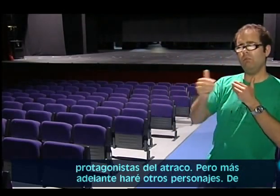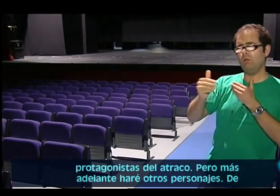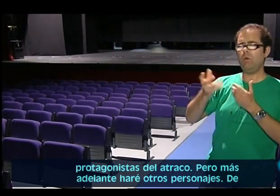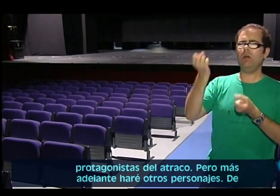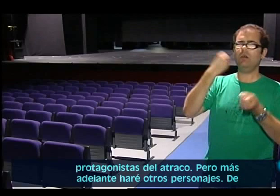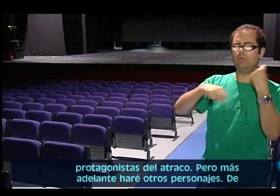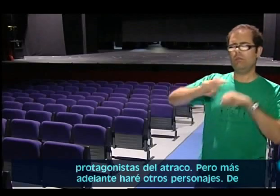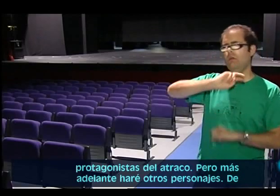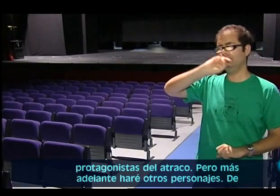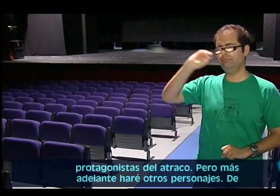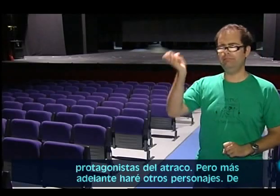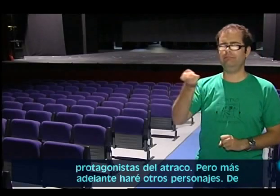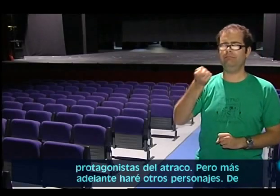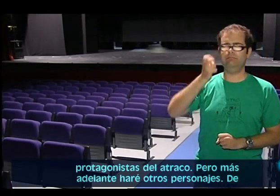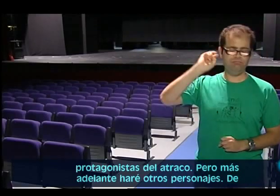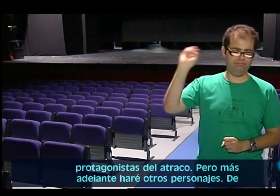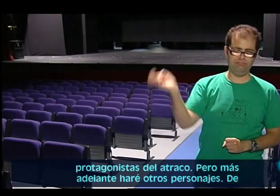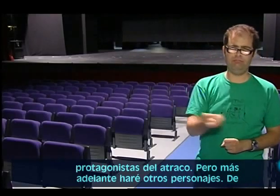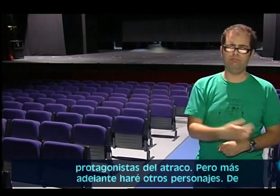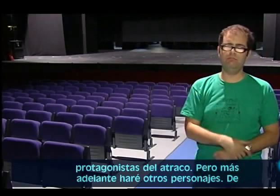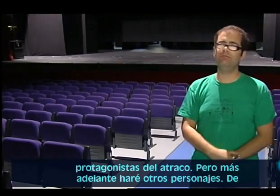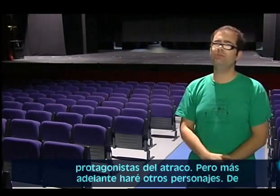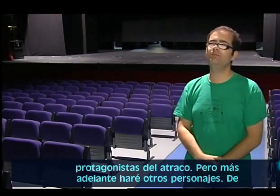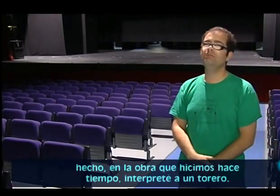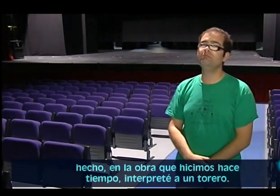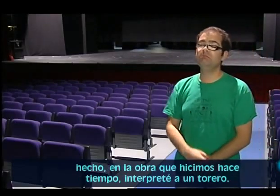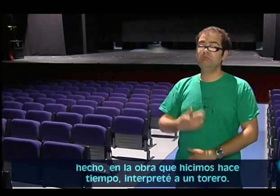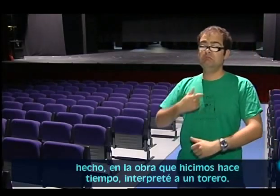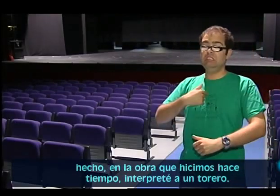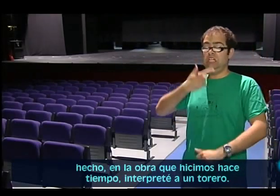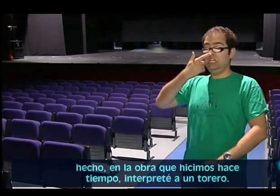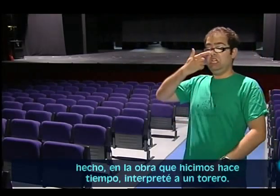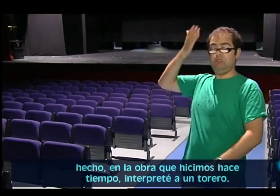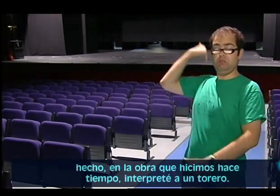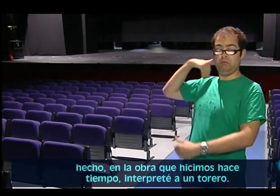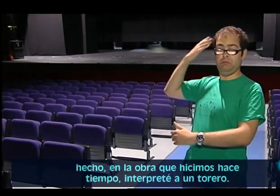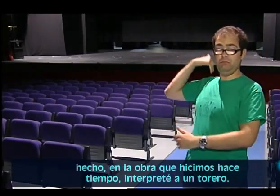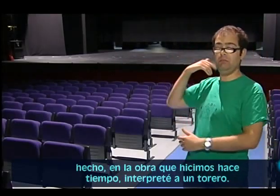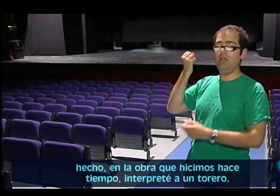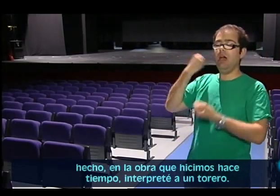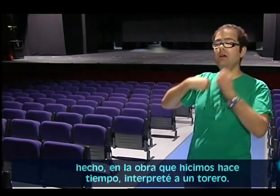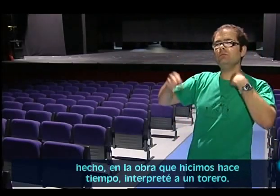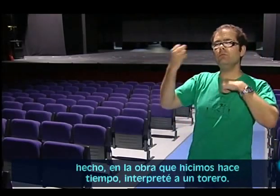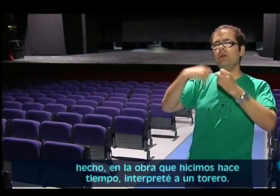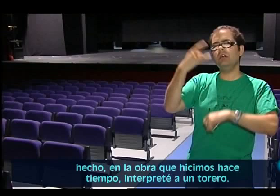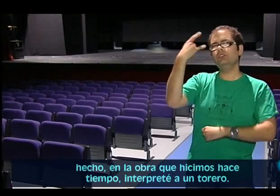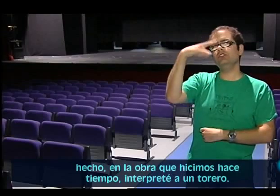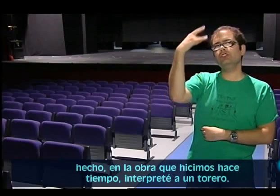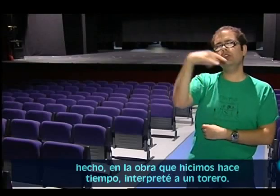Pero más adelante haré otros personajes. De hecho, en la obra que hicimos hace tiempo, interpreté a un torero.